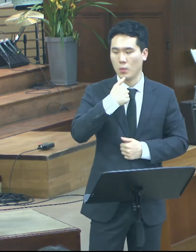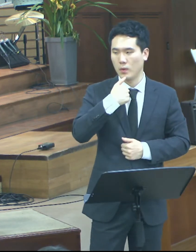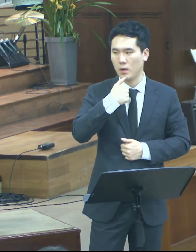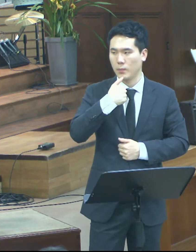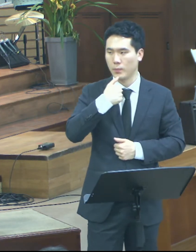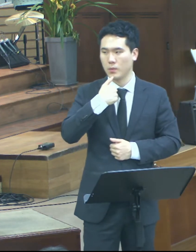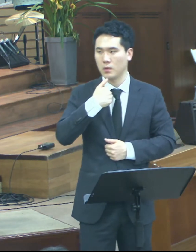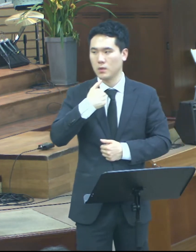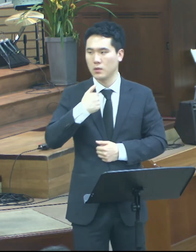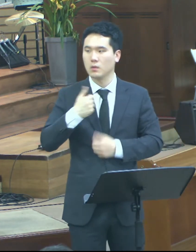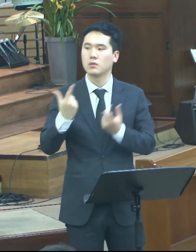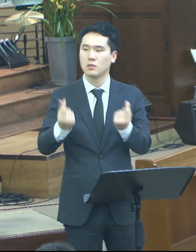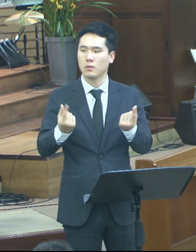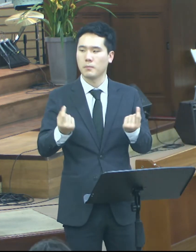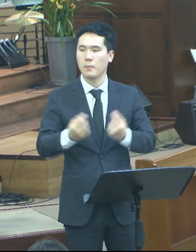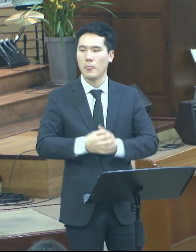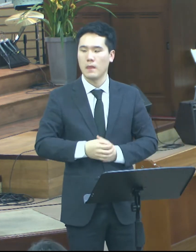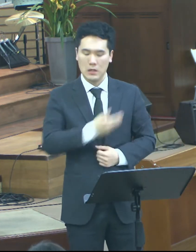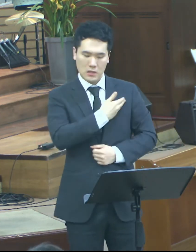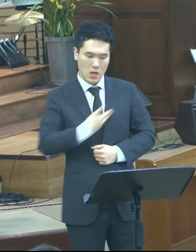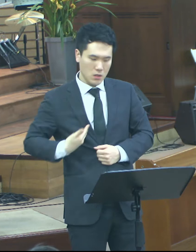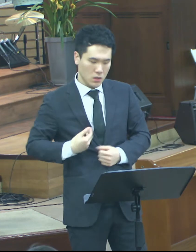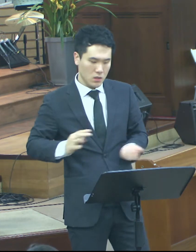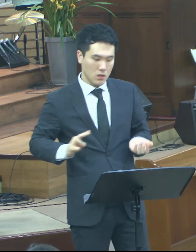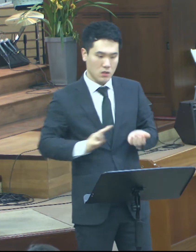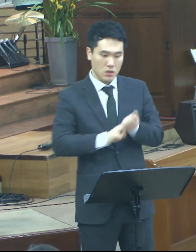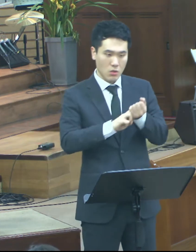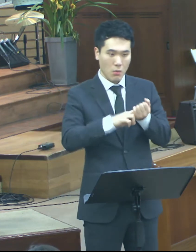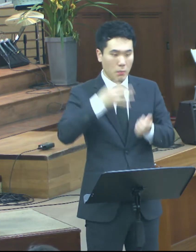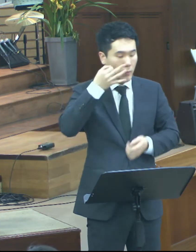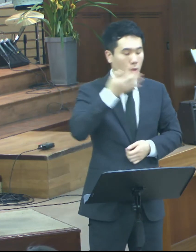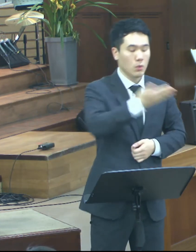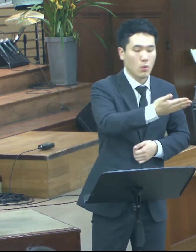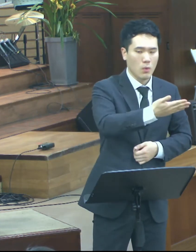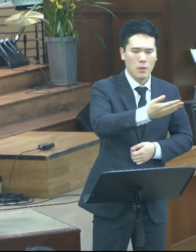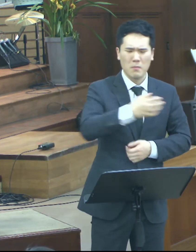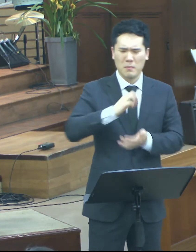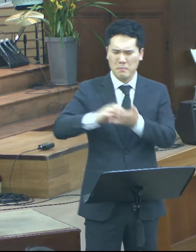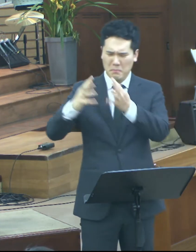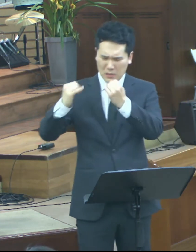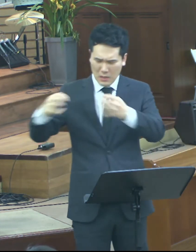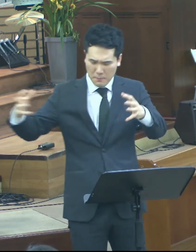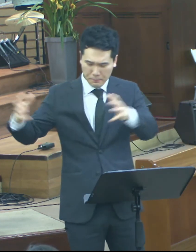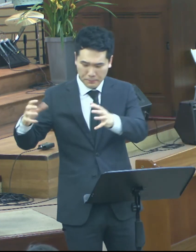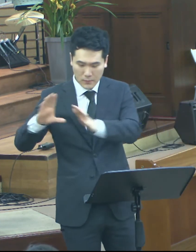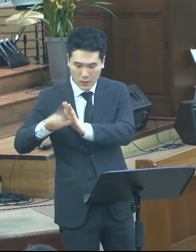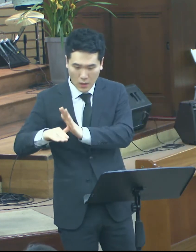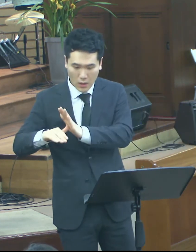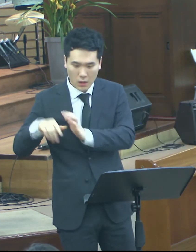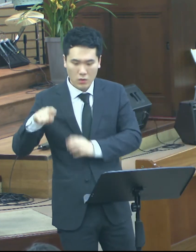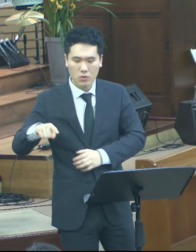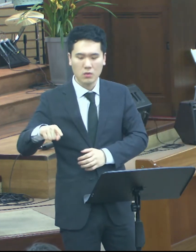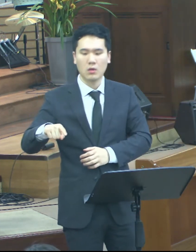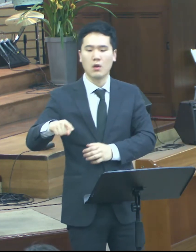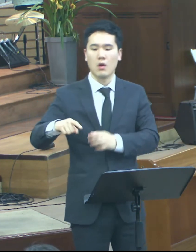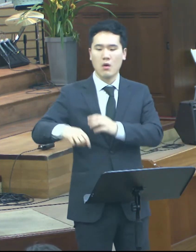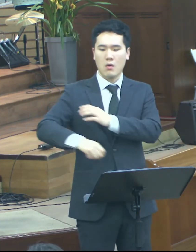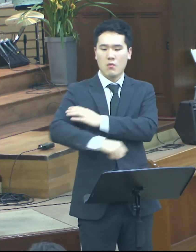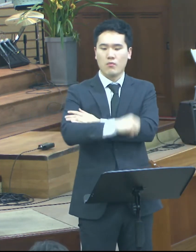그러니까 제자들이 막 기적을 일으키고 몇만 명이 모이고 할 때 그것이 권력이 돼서 사악함으로 자신의 그